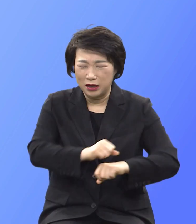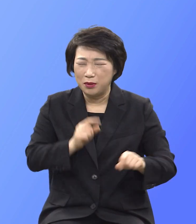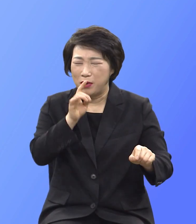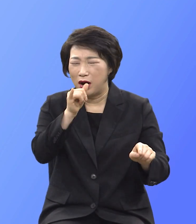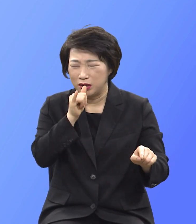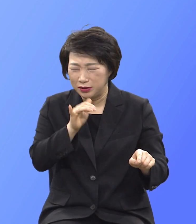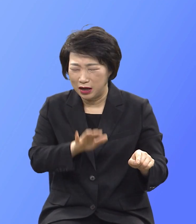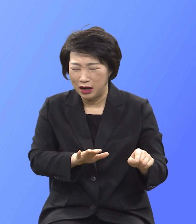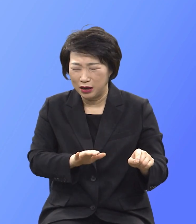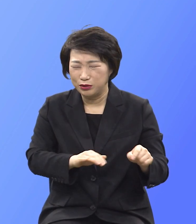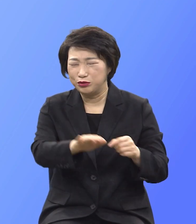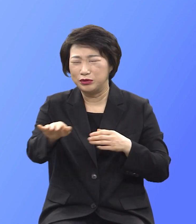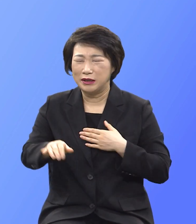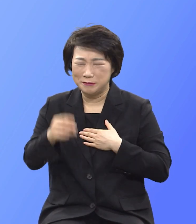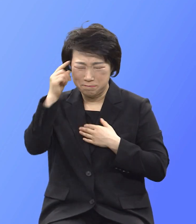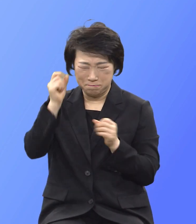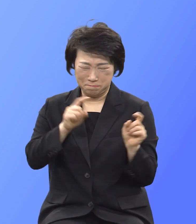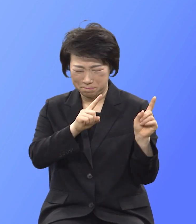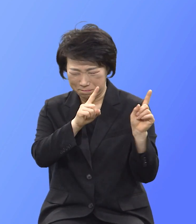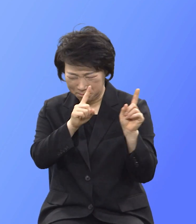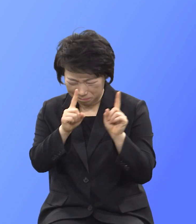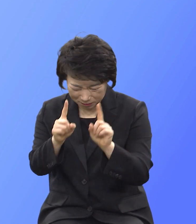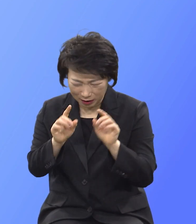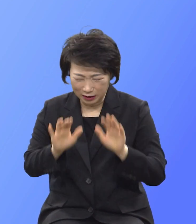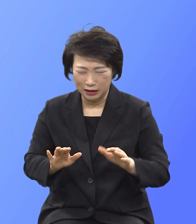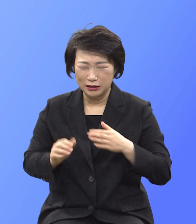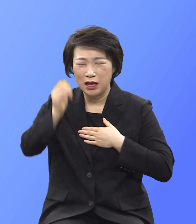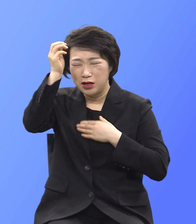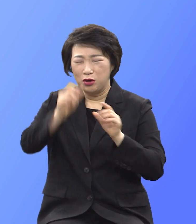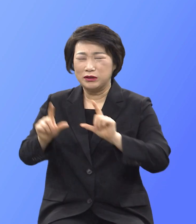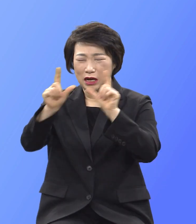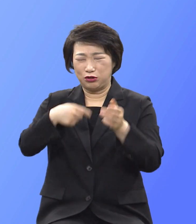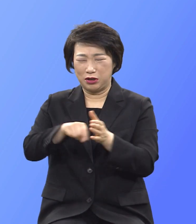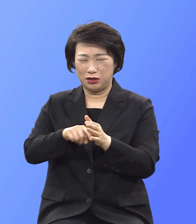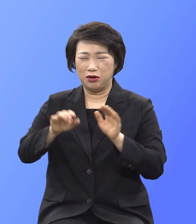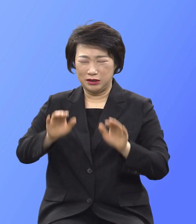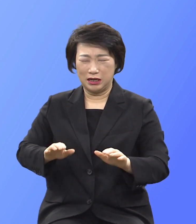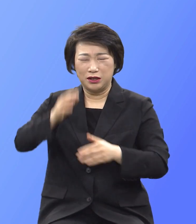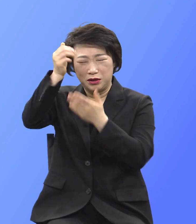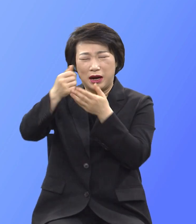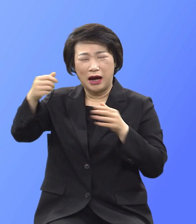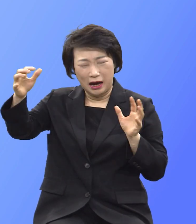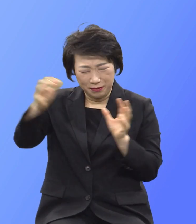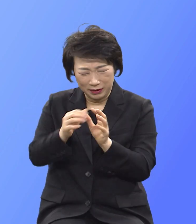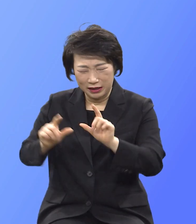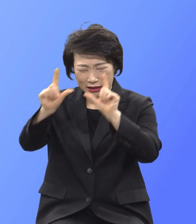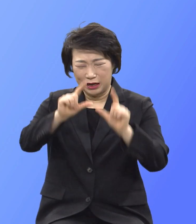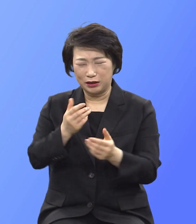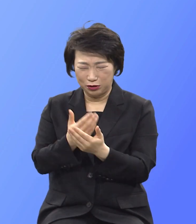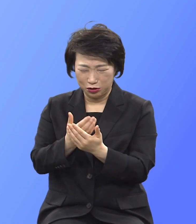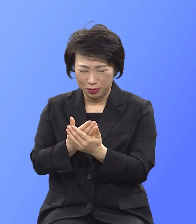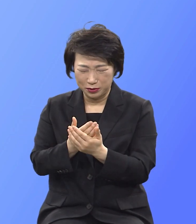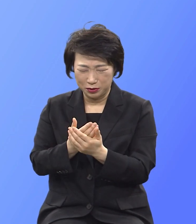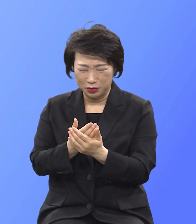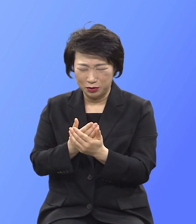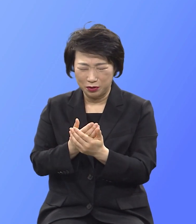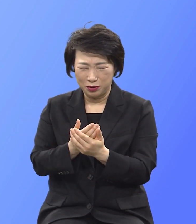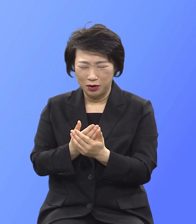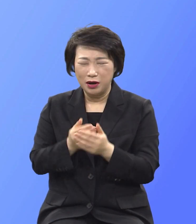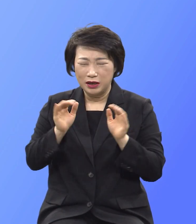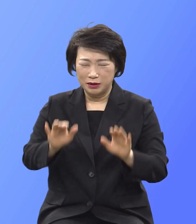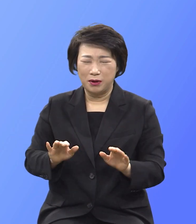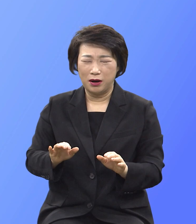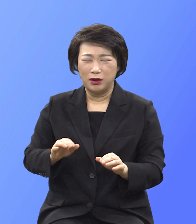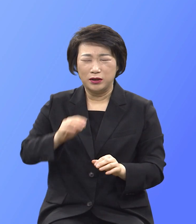말했습니다. 우리가 정신 바짝 차려서 살기 위해서 성령으로 살게 하옵시고,